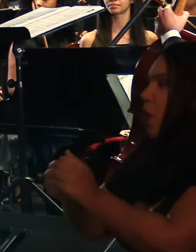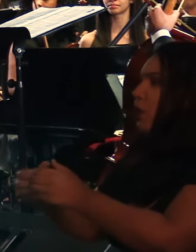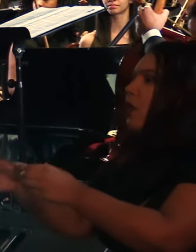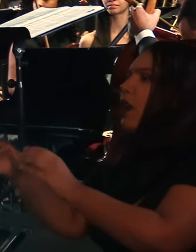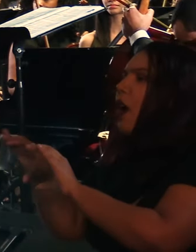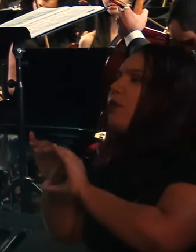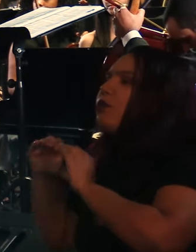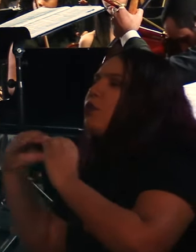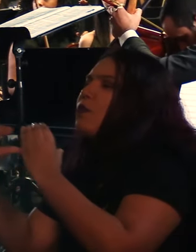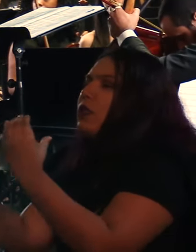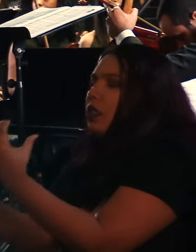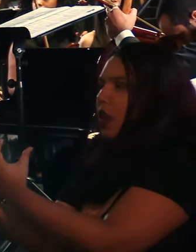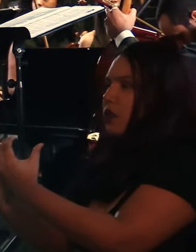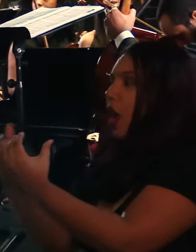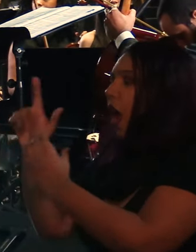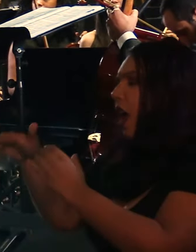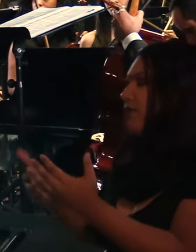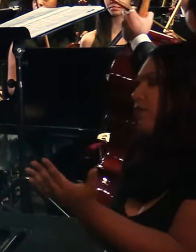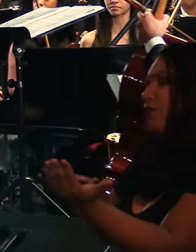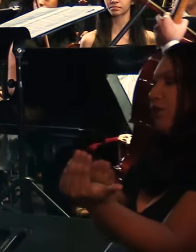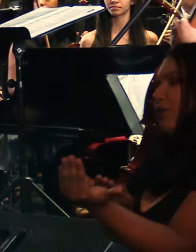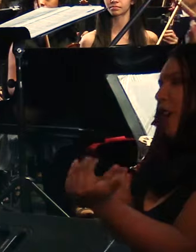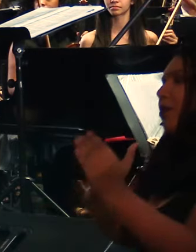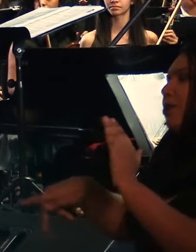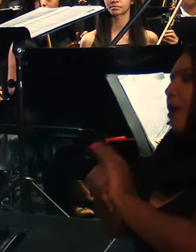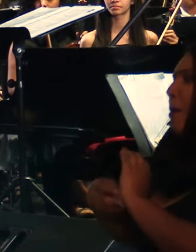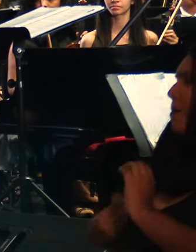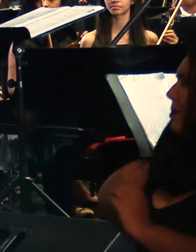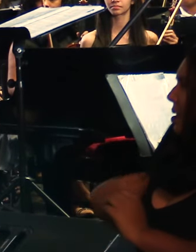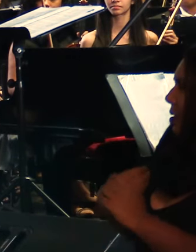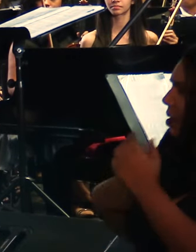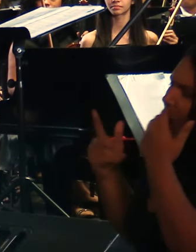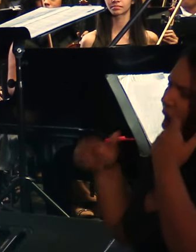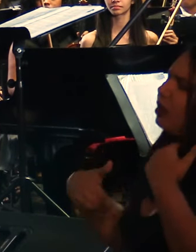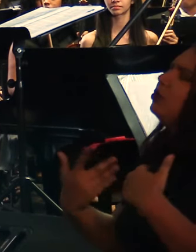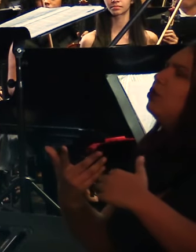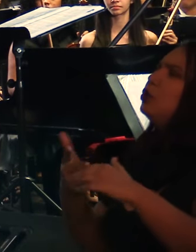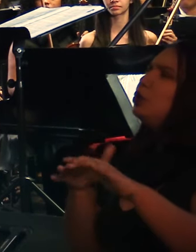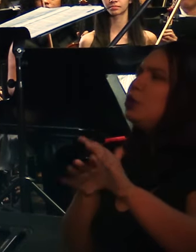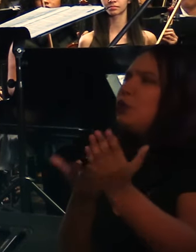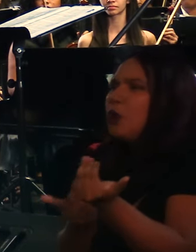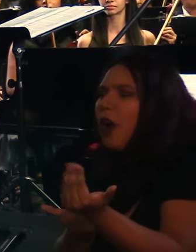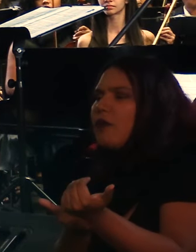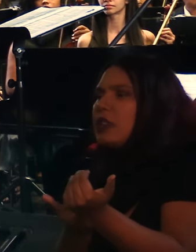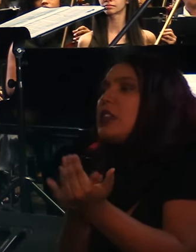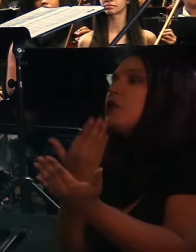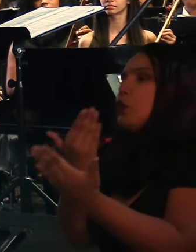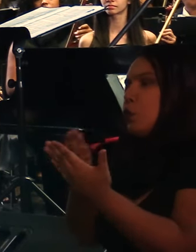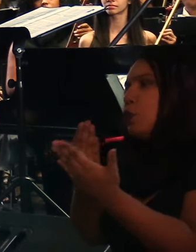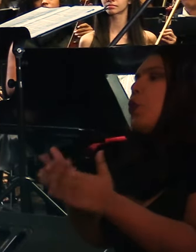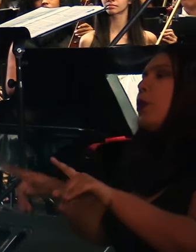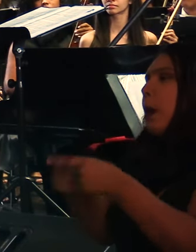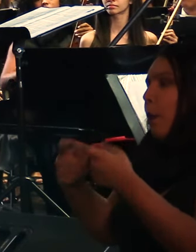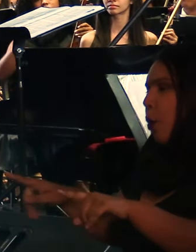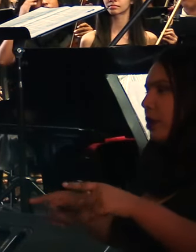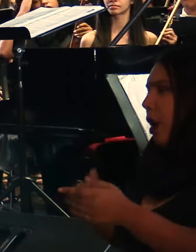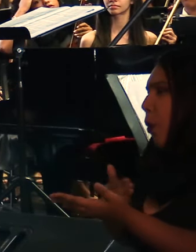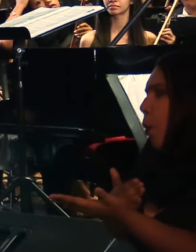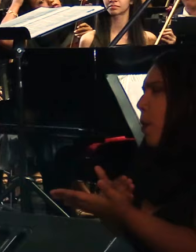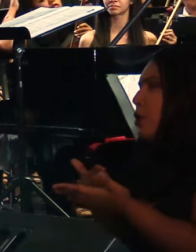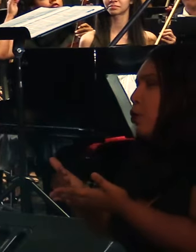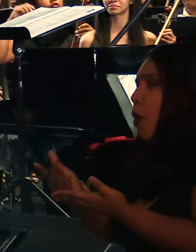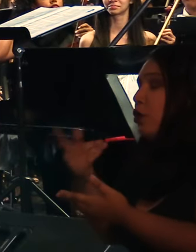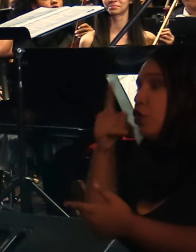musical. Esses jovens que aqui estão são jovens estudantes de música que desde o dia 2